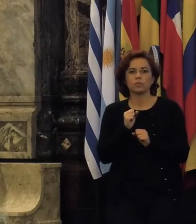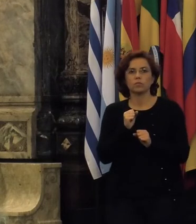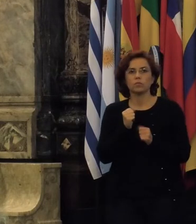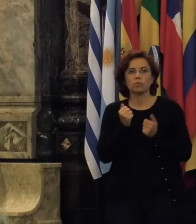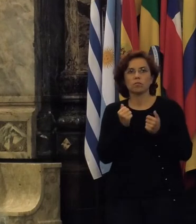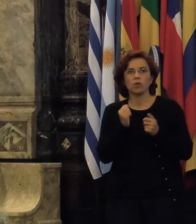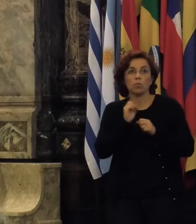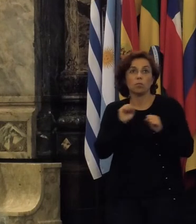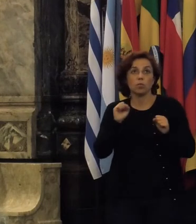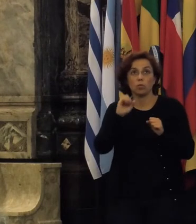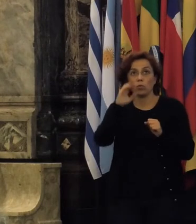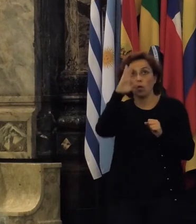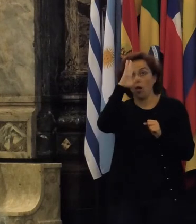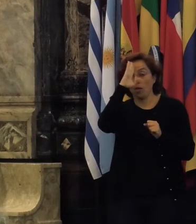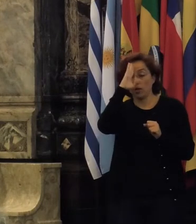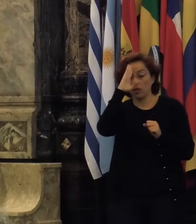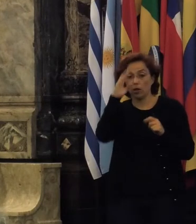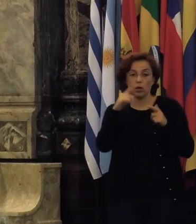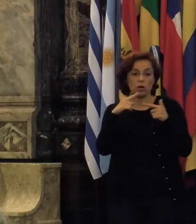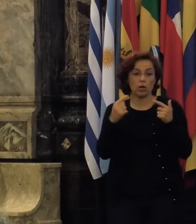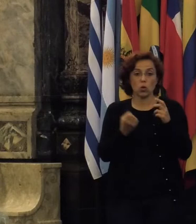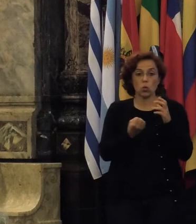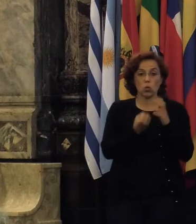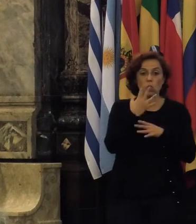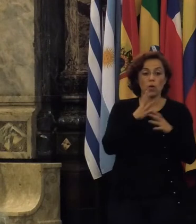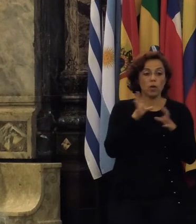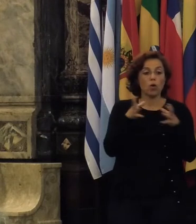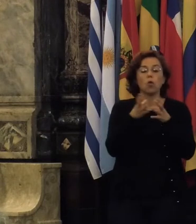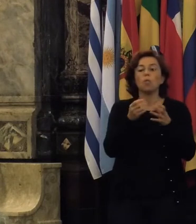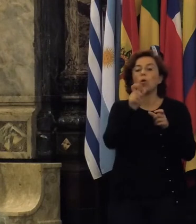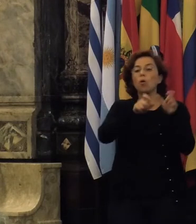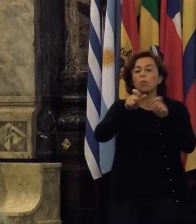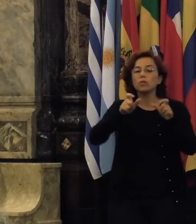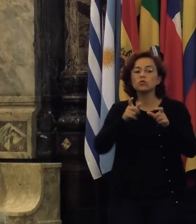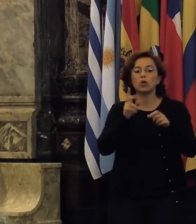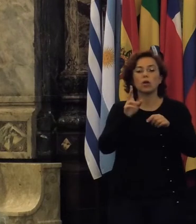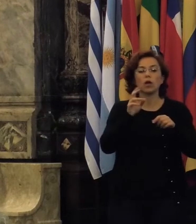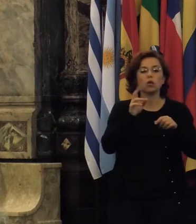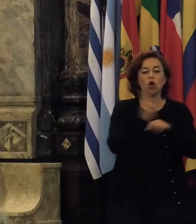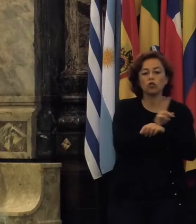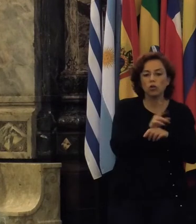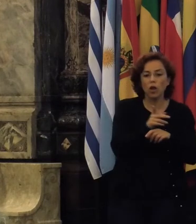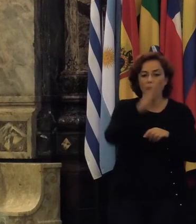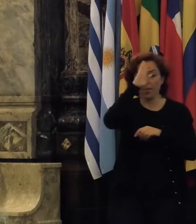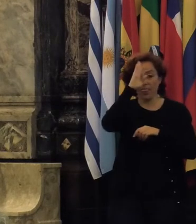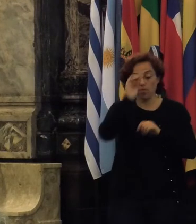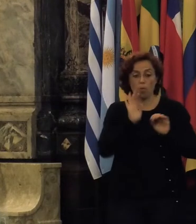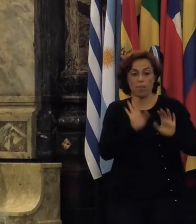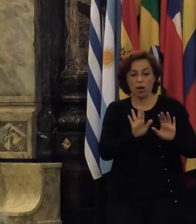a aprender estrategias de manipulación de grandes poblaciones? ¿Las aprendemos para